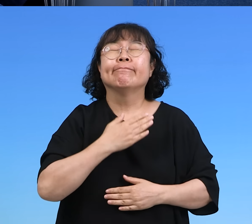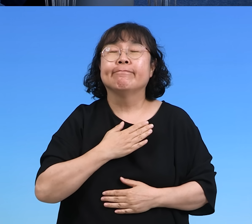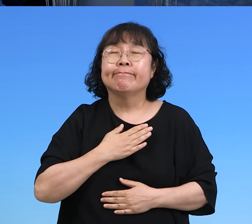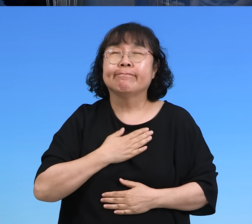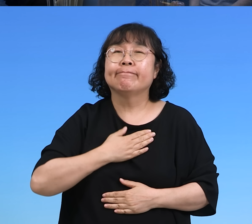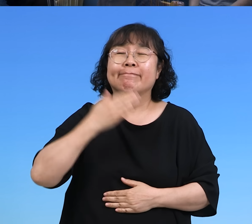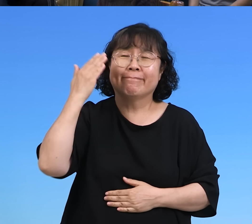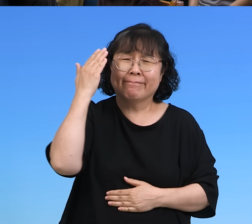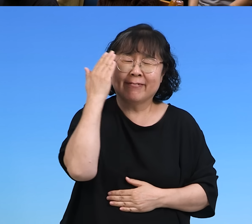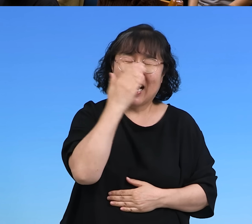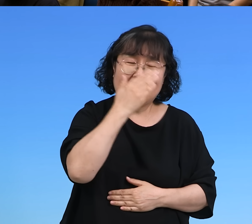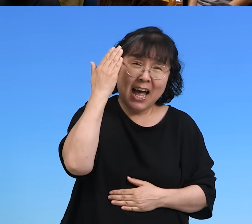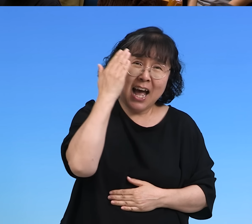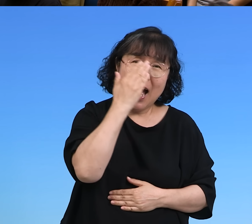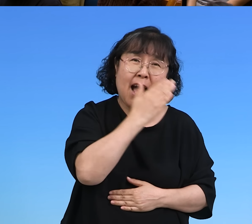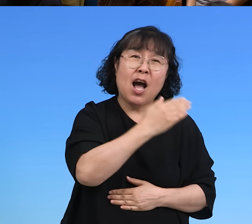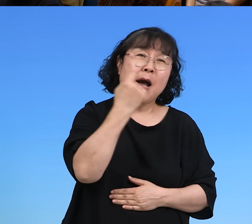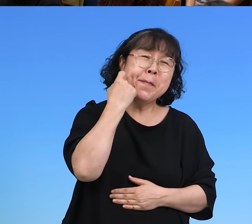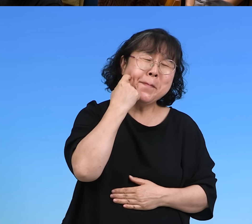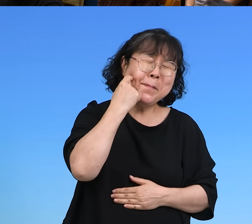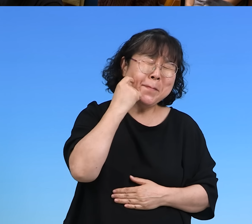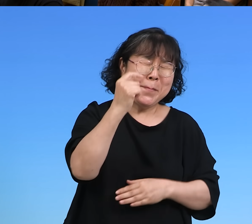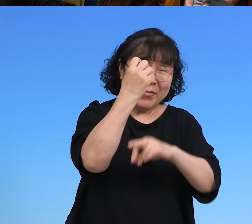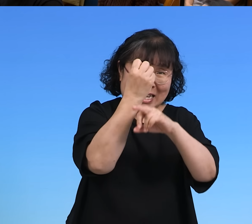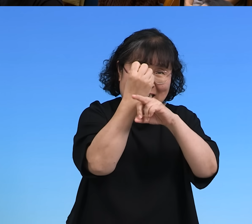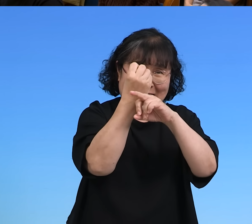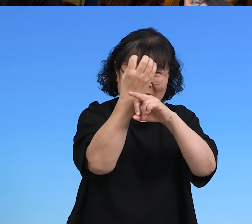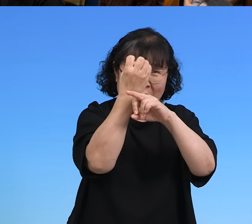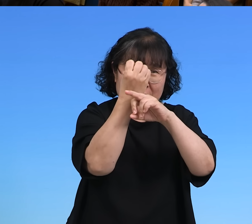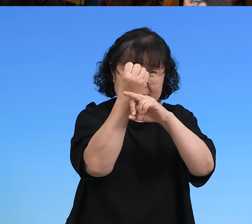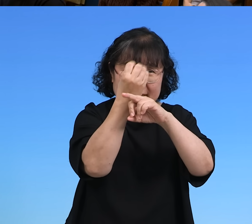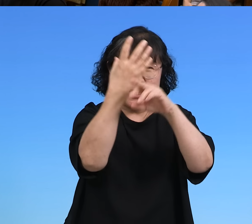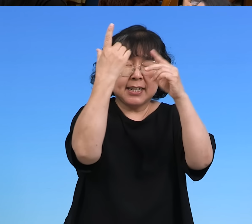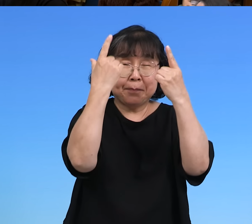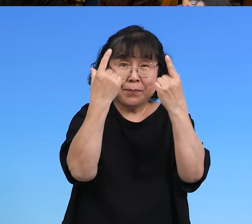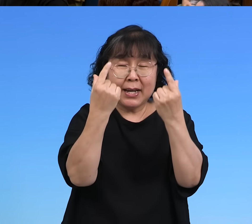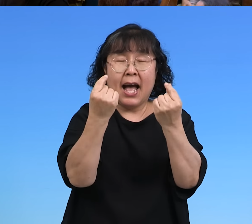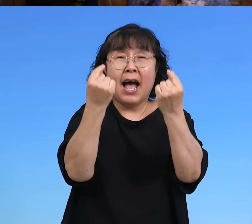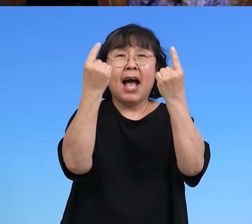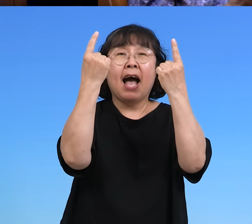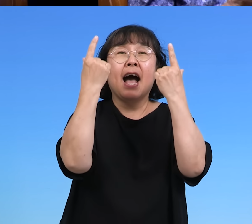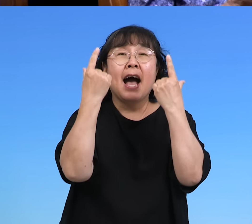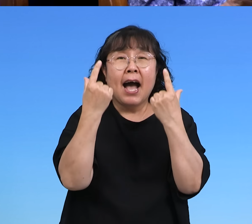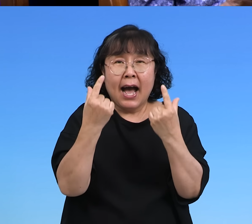귀한 일을 행하시는 분, 내가 정금같이 나오리라.